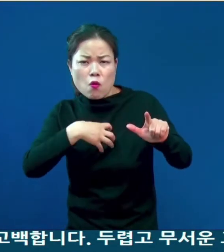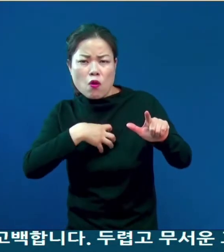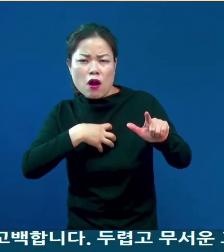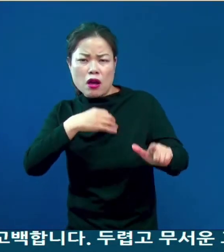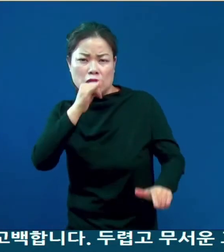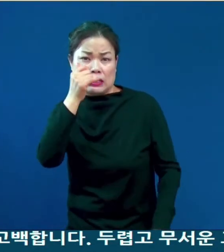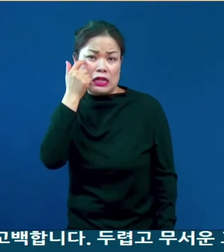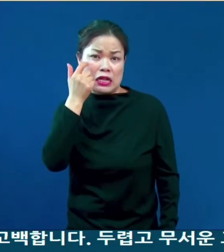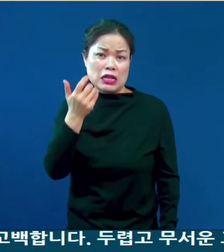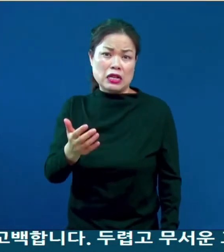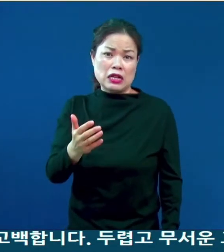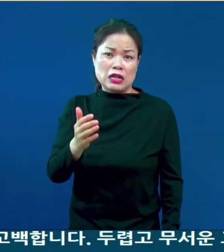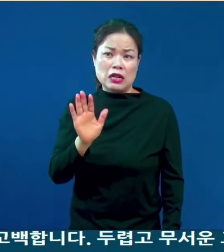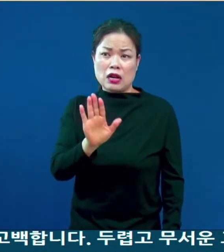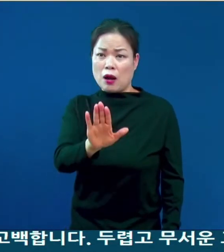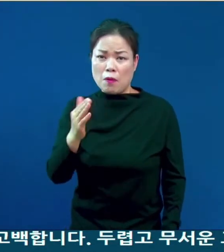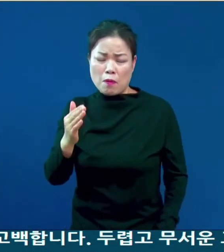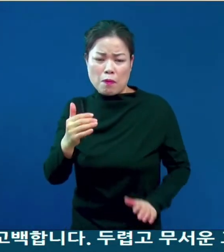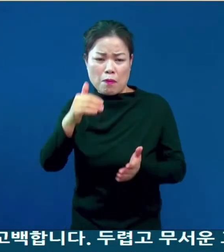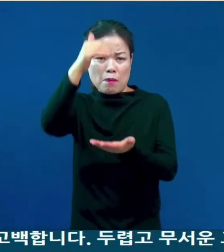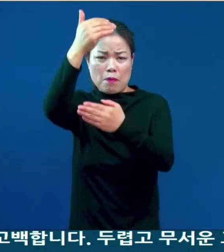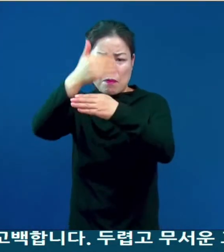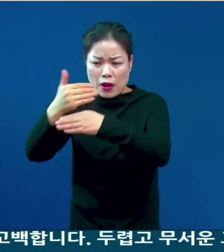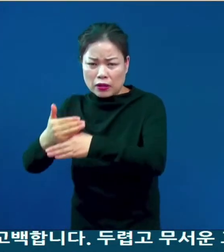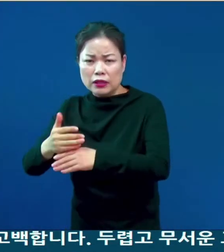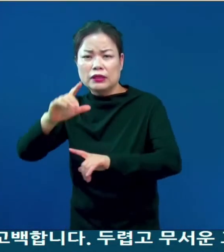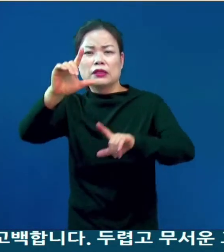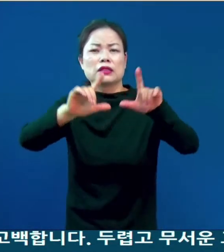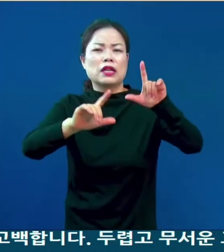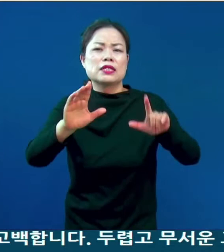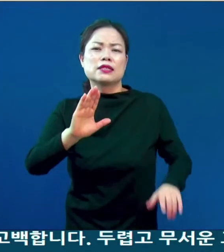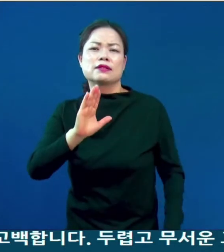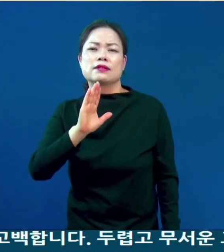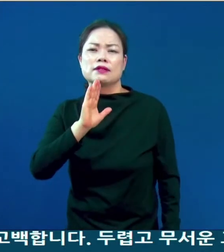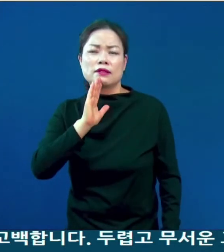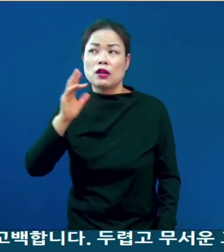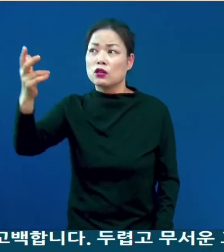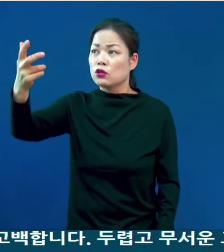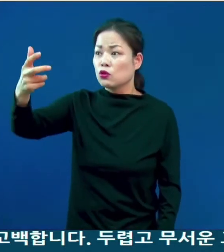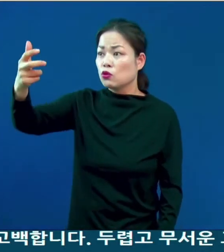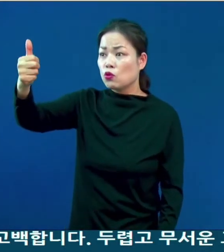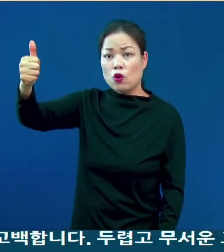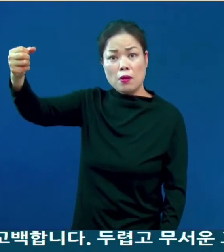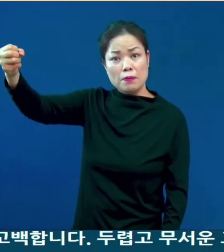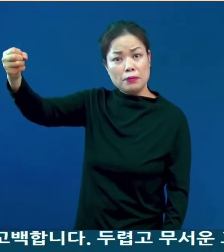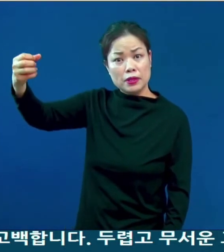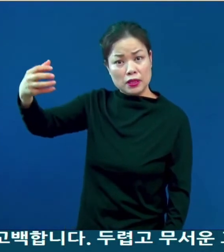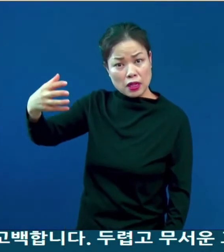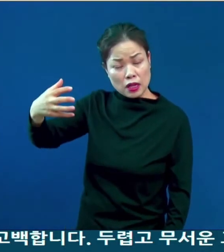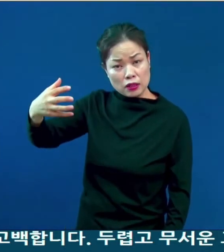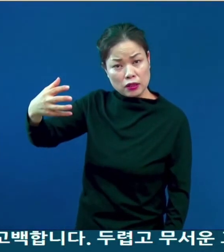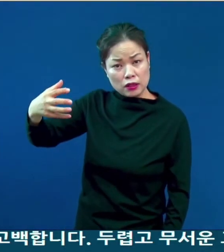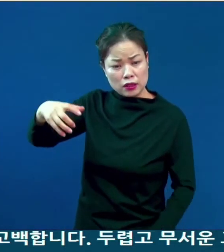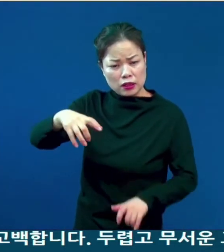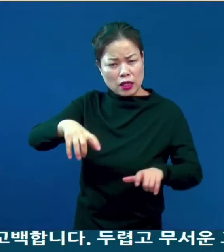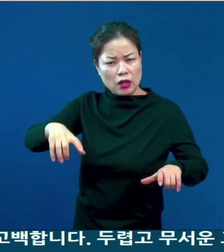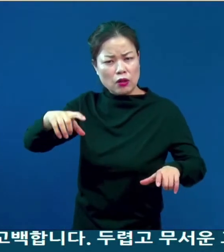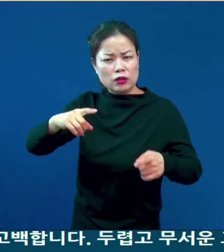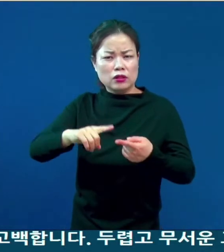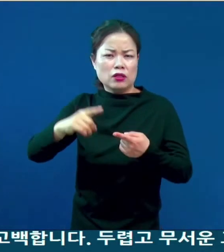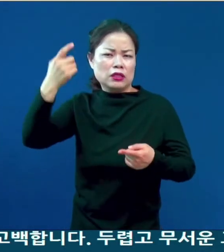있지 않습니까? 앞뒤가 꽉 막히는 것 같은 그 상황에서 진짜 여호와가 빛이라고 하는 객관적인 지식이